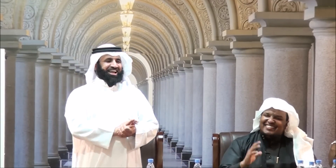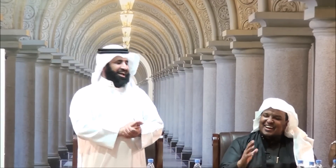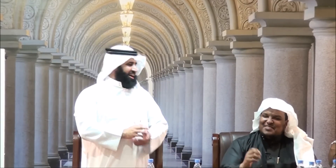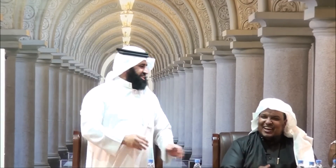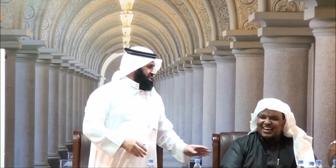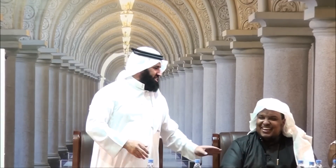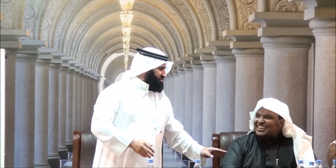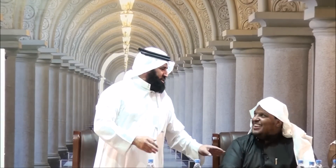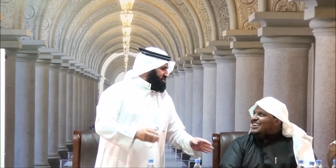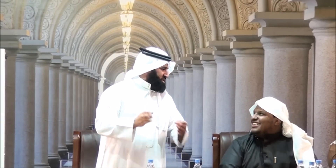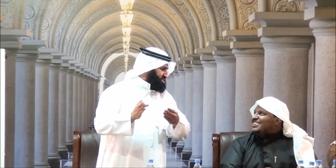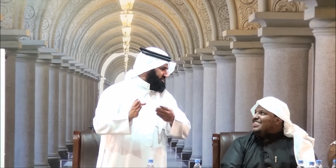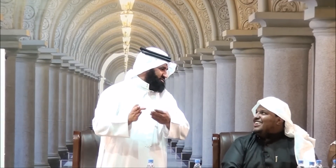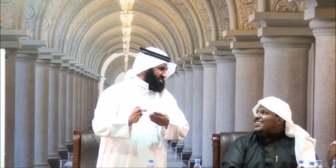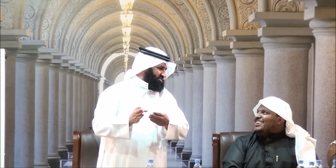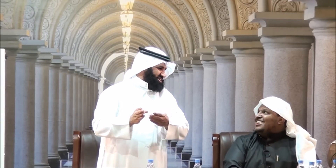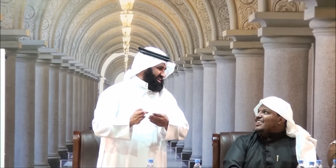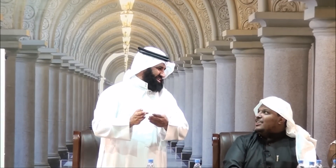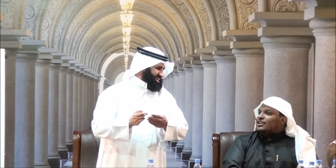الله يجزاك خير.